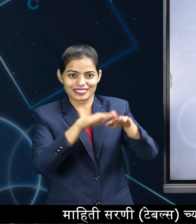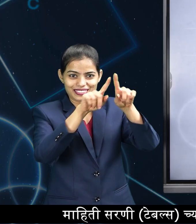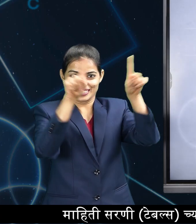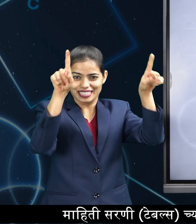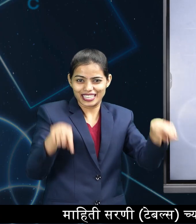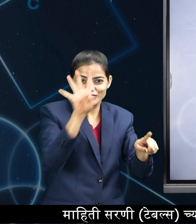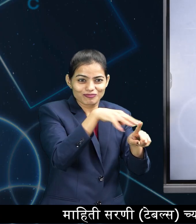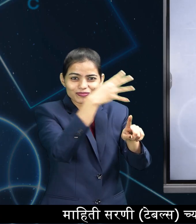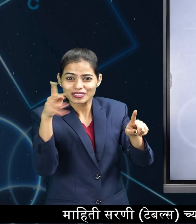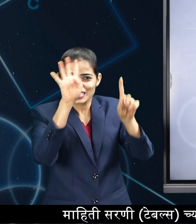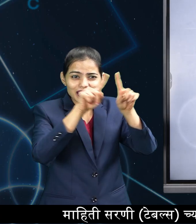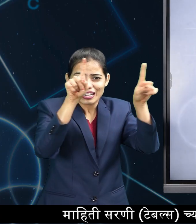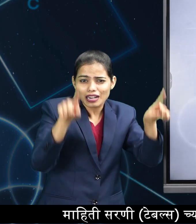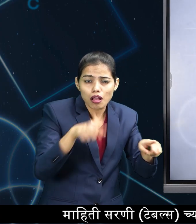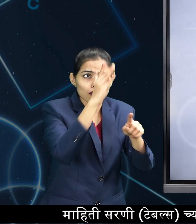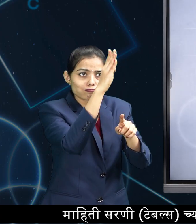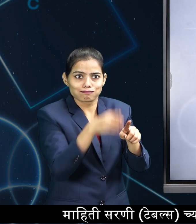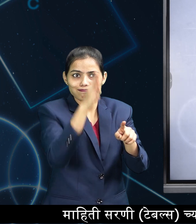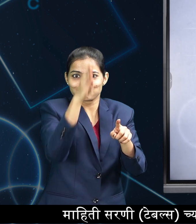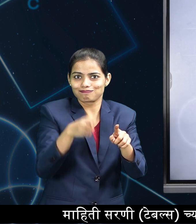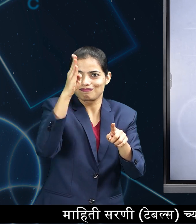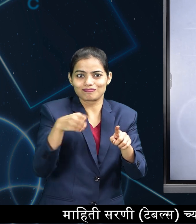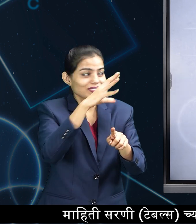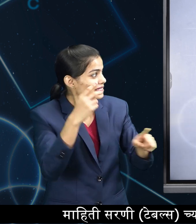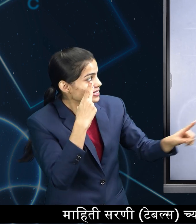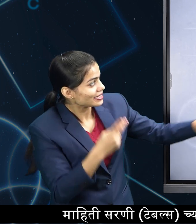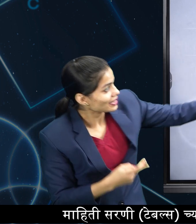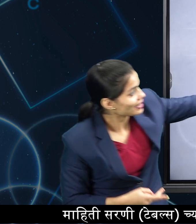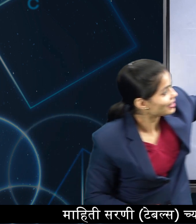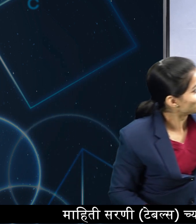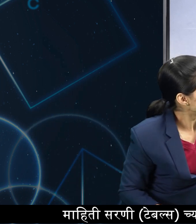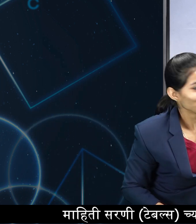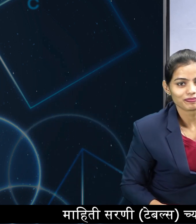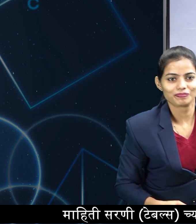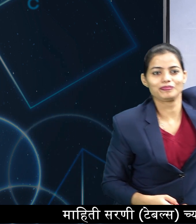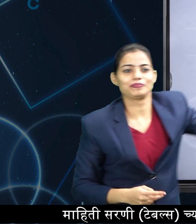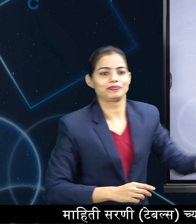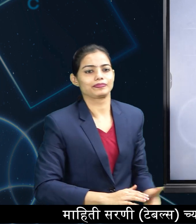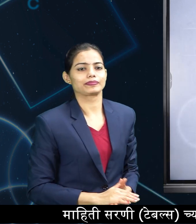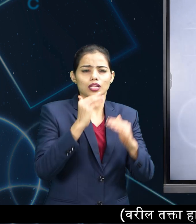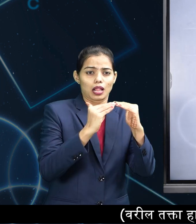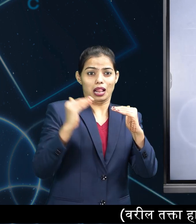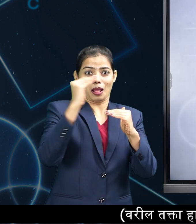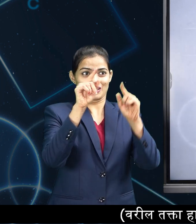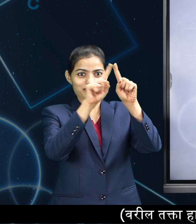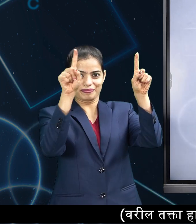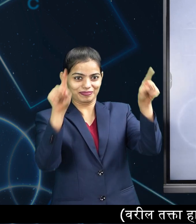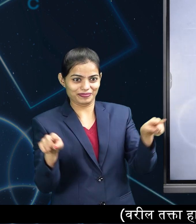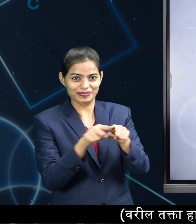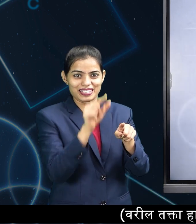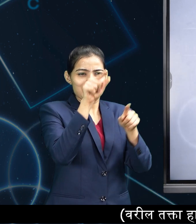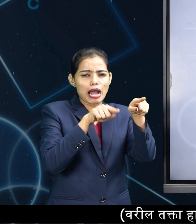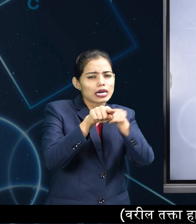माहिती सारणी टेबल्सच्या स्वरूपात मांडली जाते, जिथे ओळी आणि स्तंभ असतात. वरील तक्ता